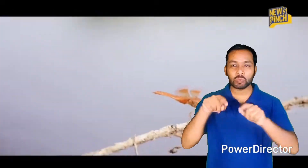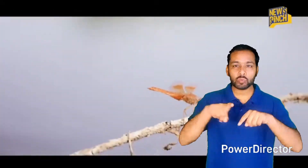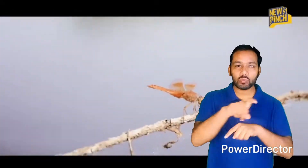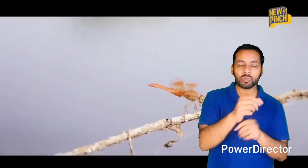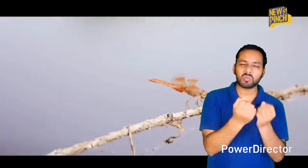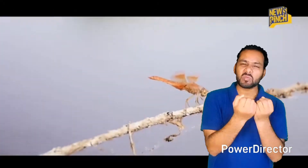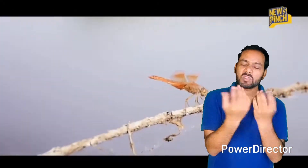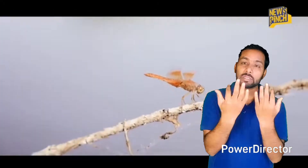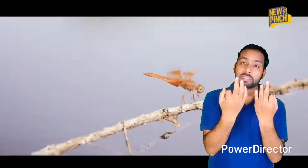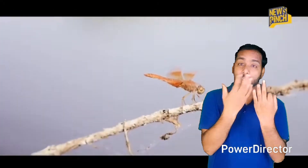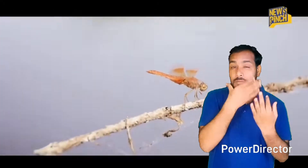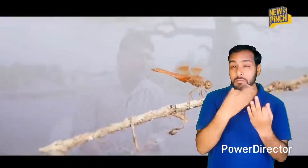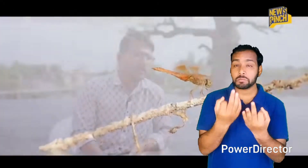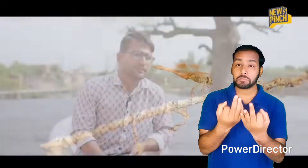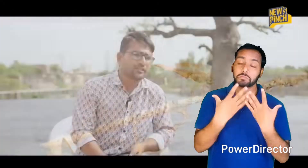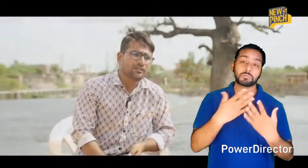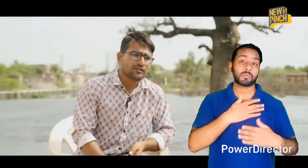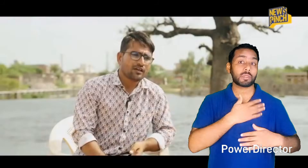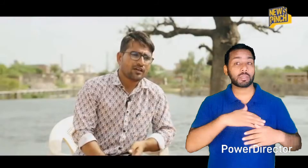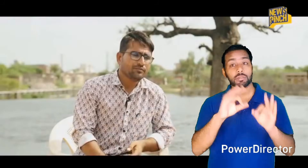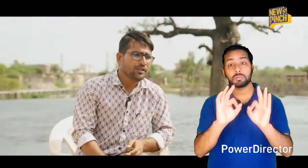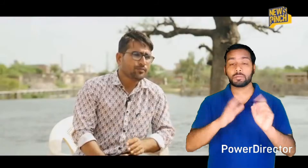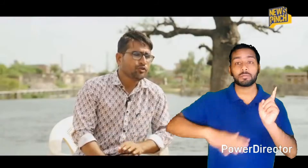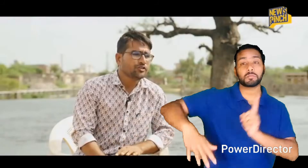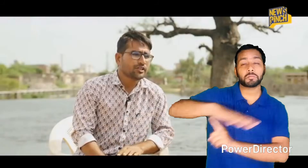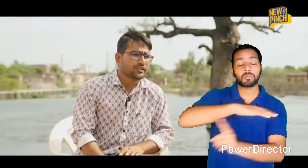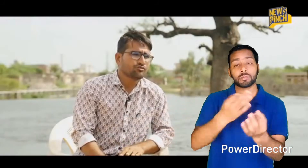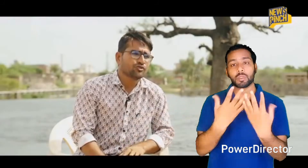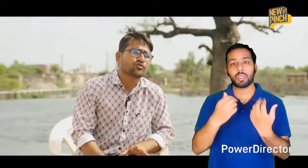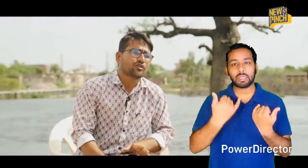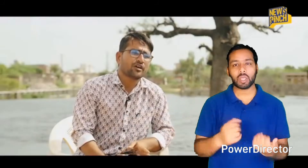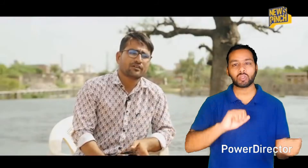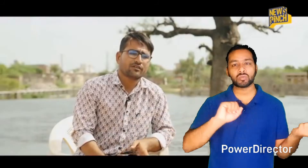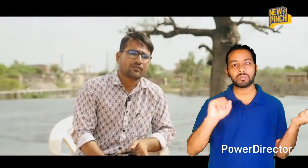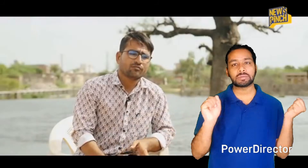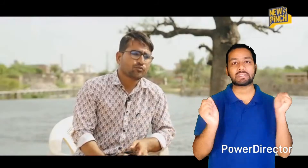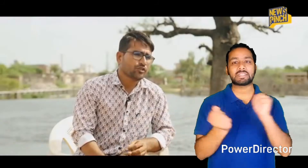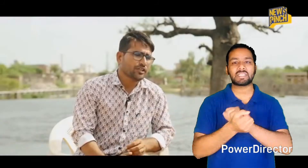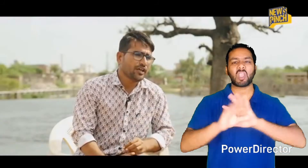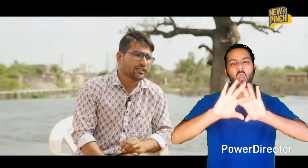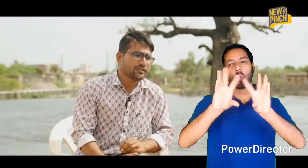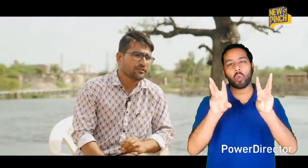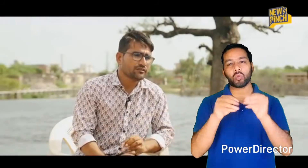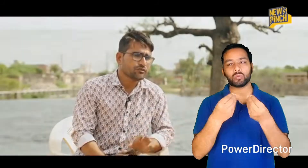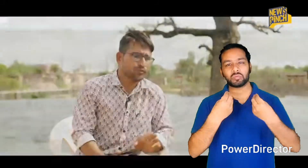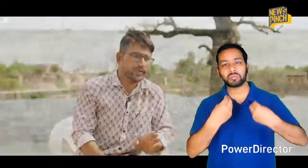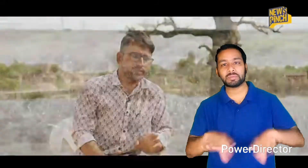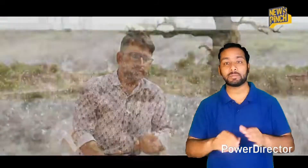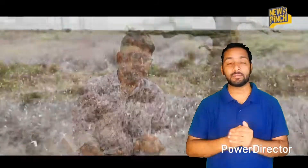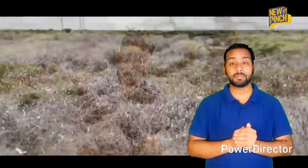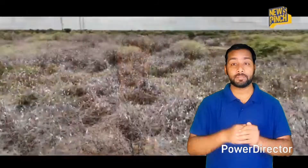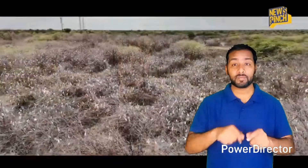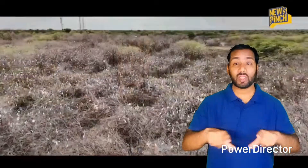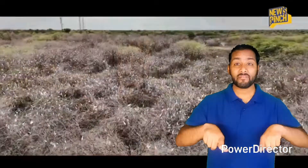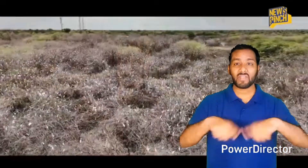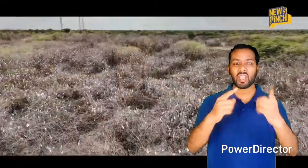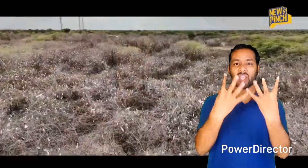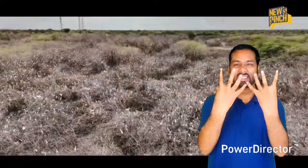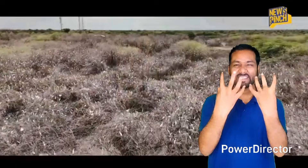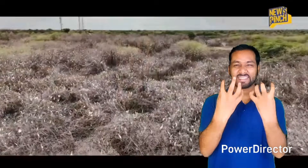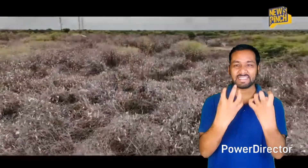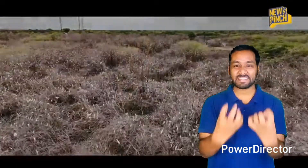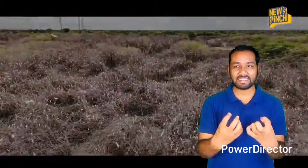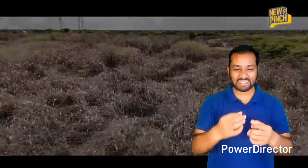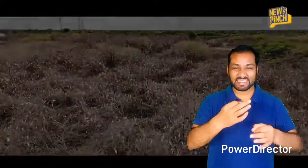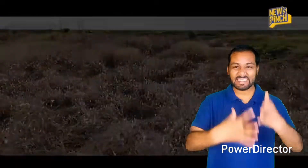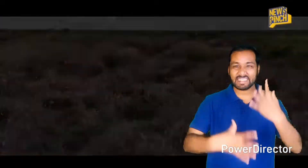मतलब बहुत सुंदर जैव विविधता यहाँ की थी। अब ये पूरी तरह से उजड़ चुका है। पूरी यहाँ की जो पेड़ पौधे हैं वो सारे